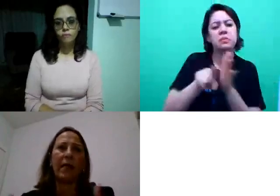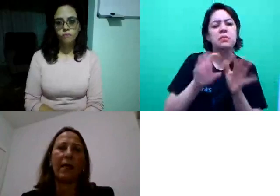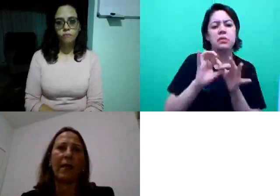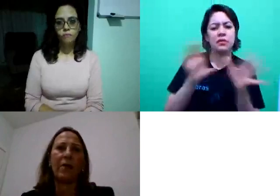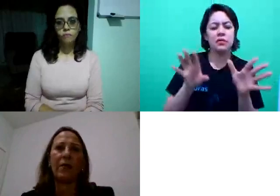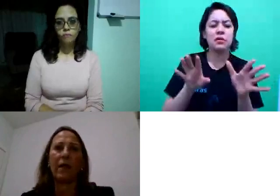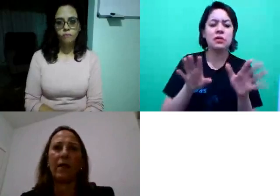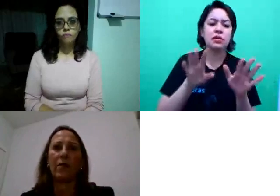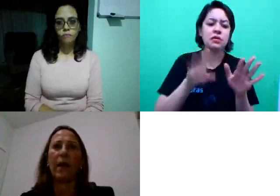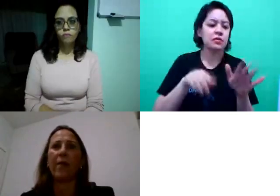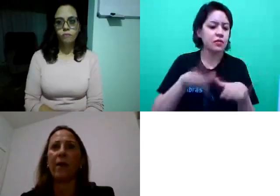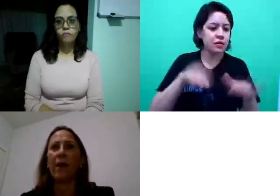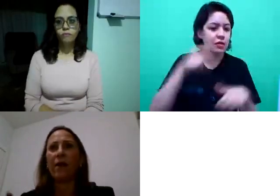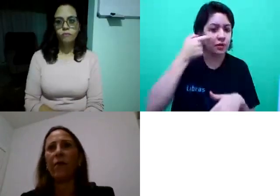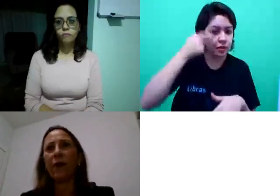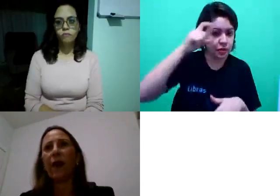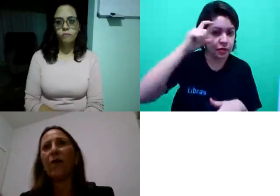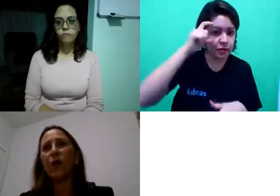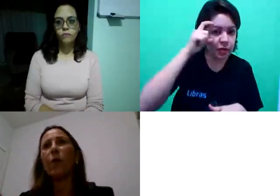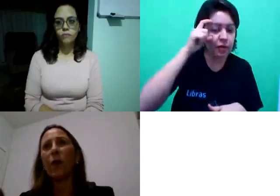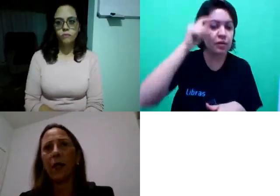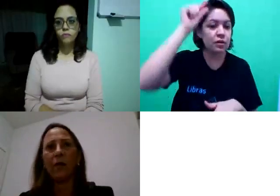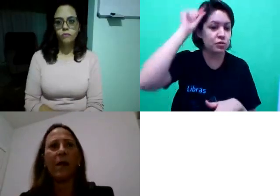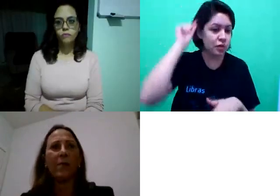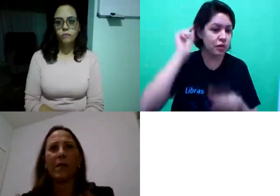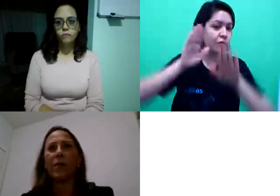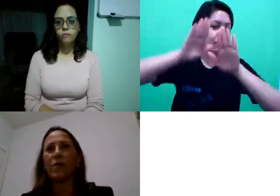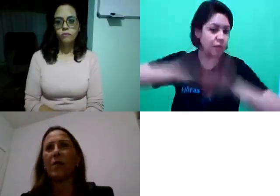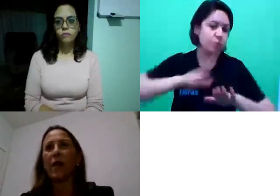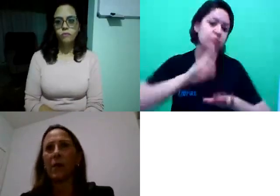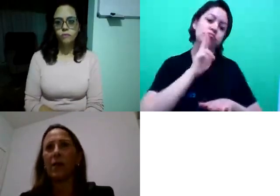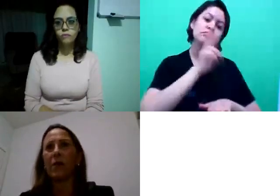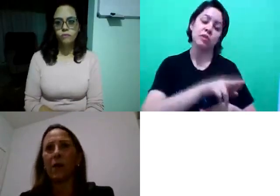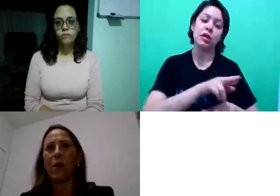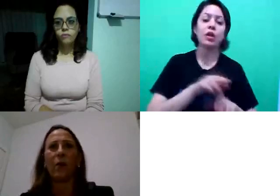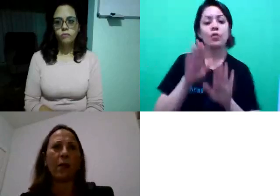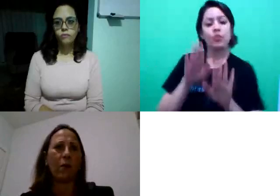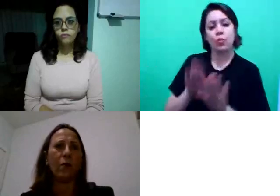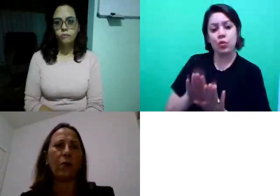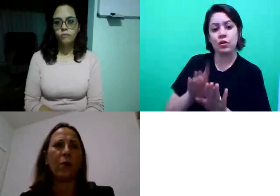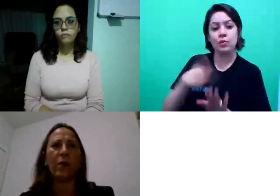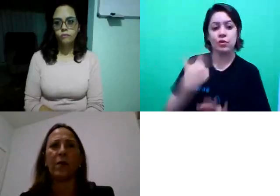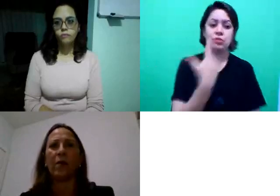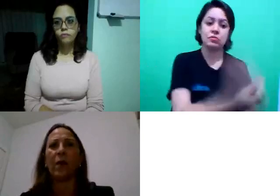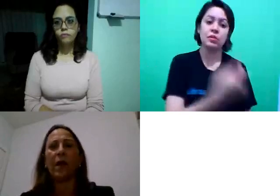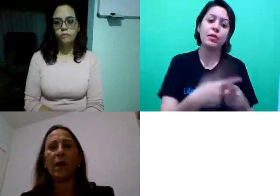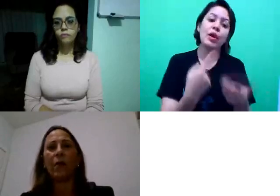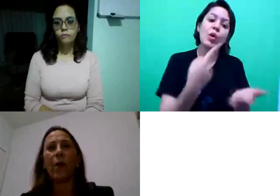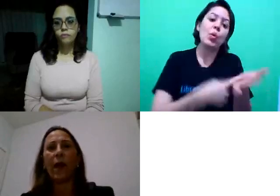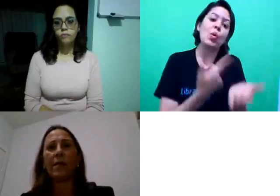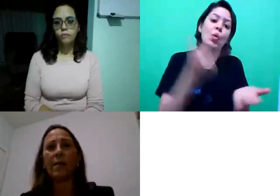a Dênis e a Lucia, que vão ficar, eu fico um pouquinho, Dênis, mas depois eu saio, por causa que eu tenho uma outra, um outro compromisso